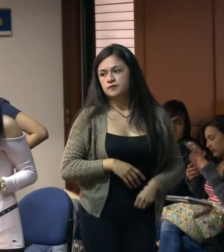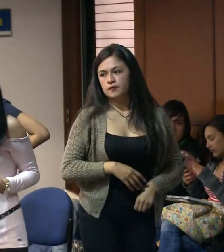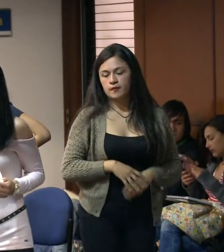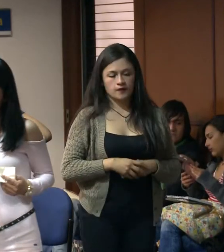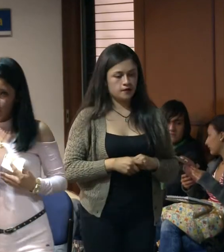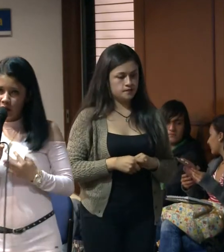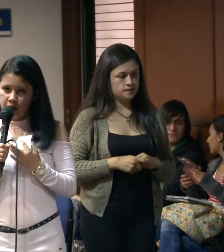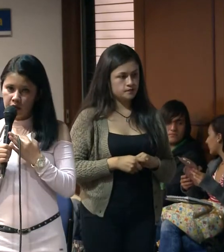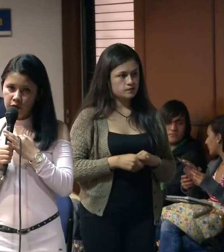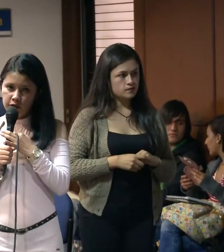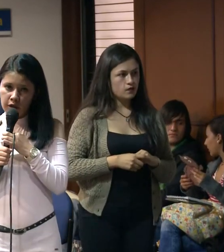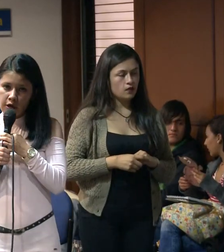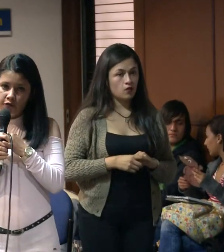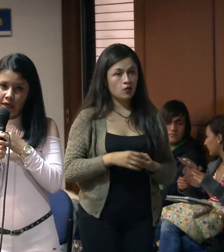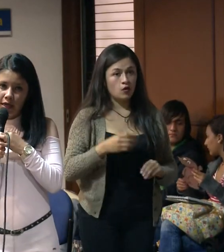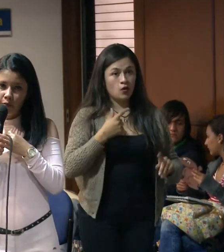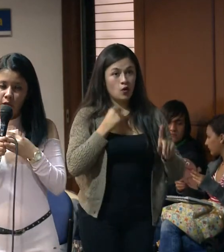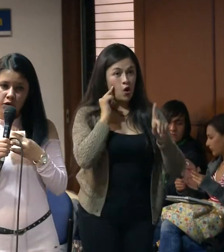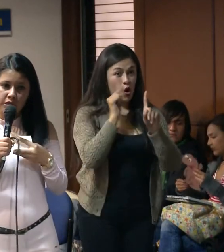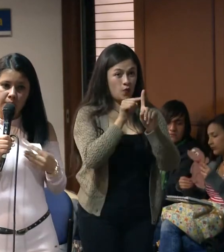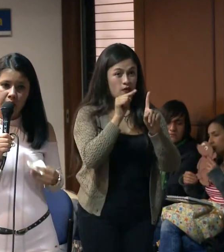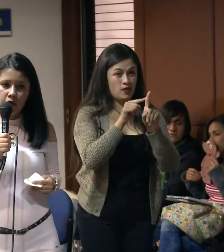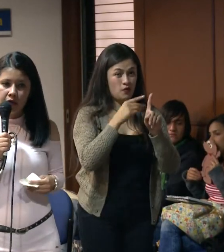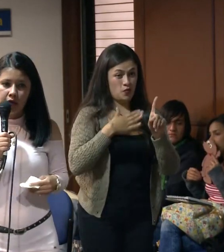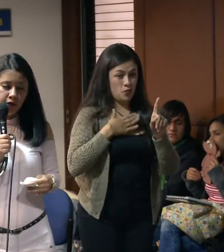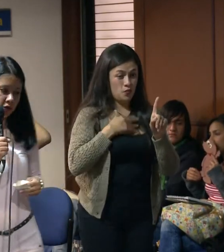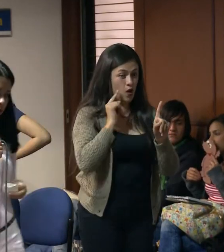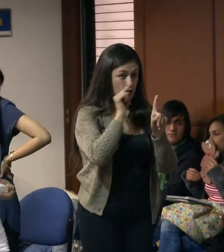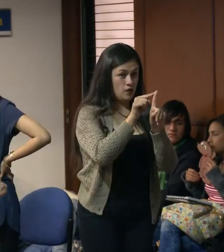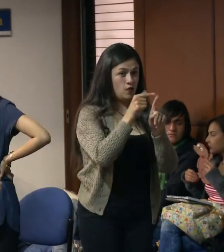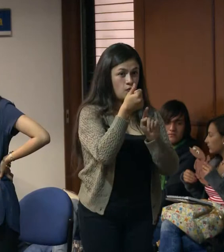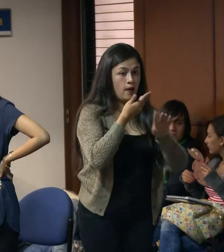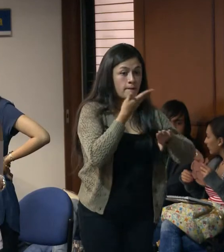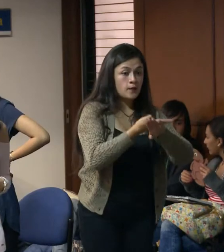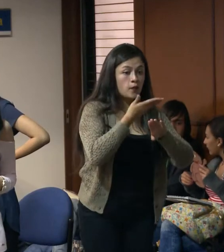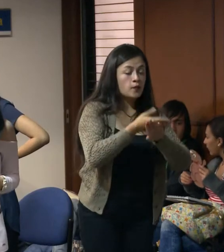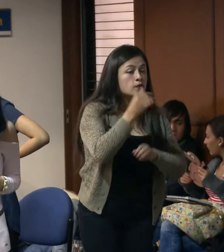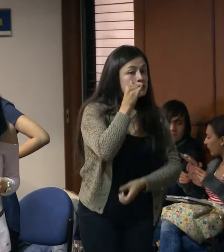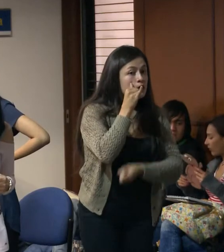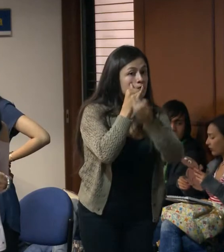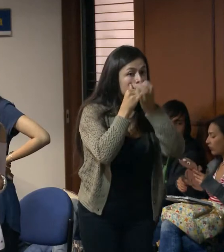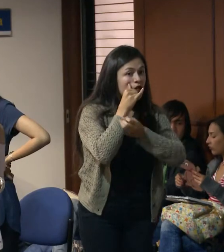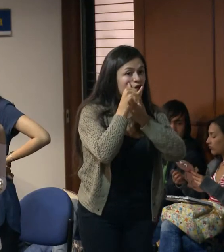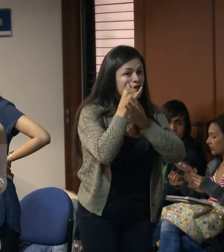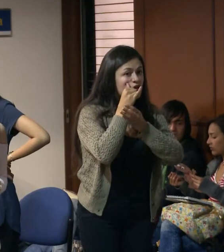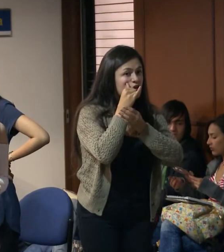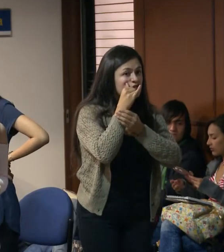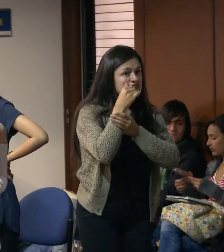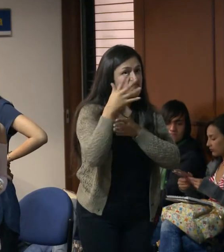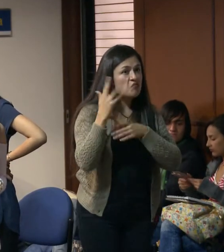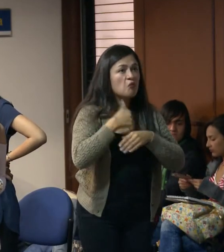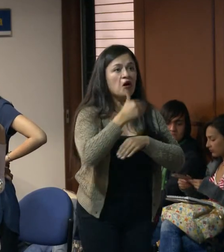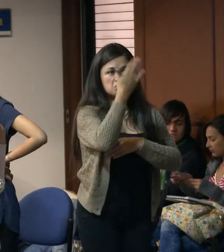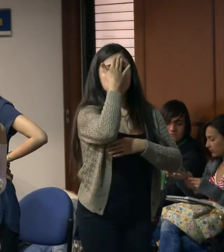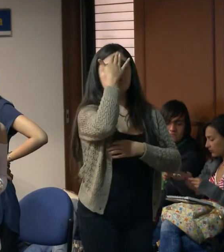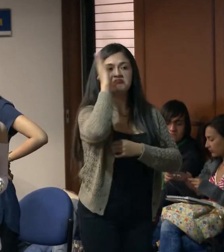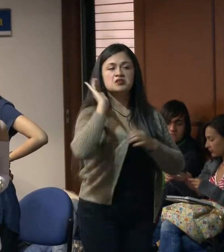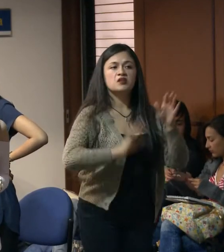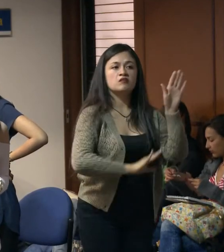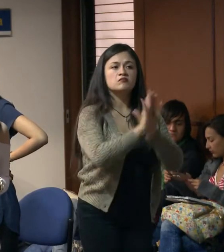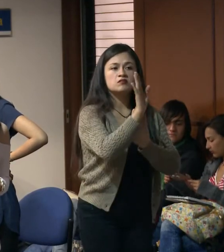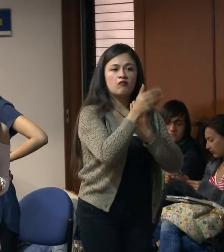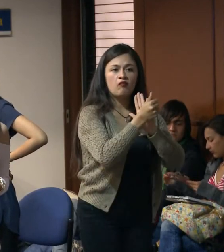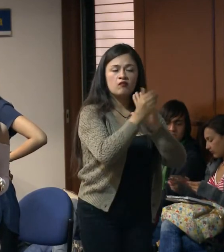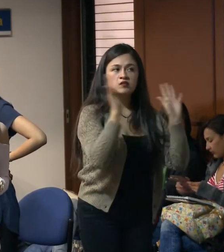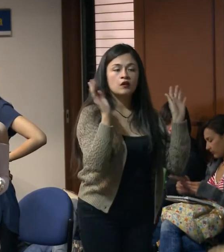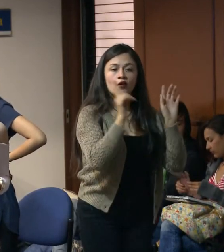Bueno, uno de nuestros objetivos fue que la propuesta pedagógica no solo se quedara pues con lo que nosotros habíamos desarrollado,